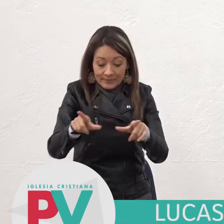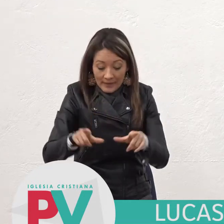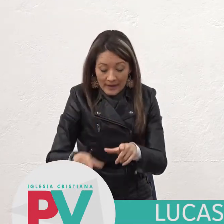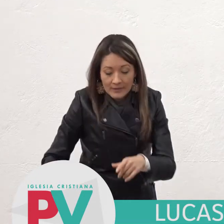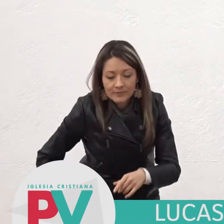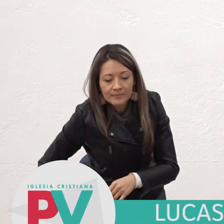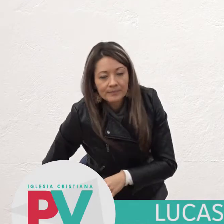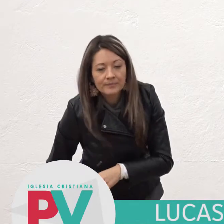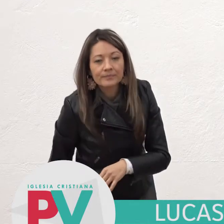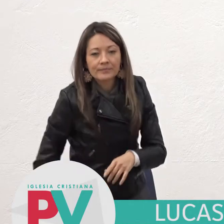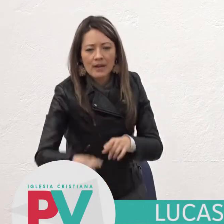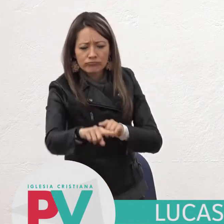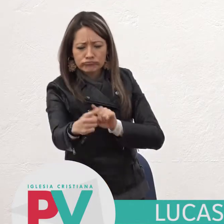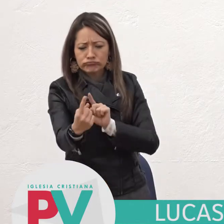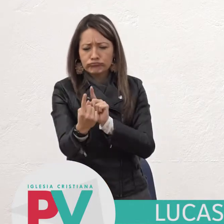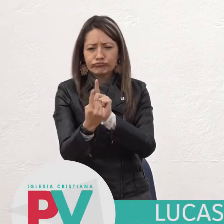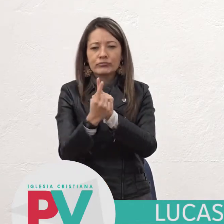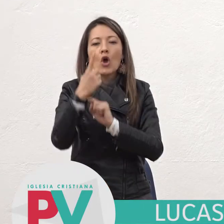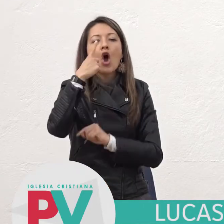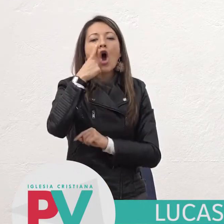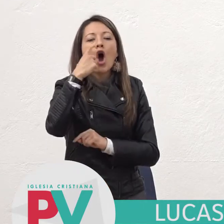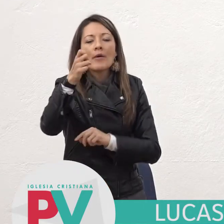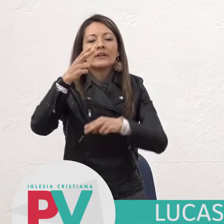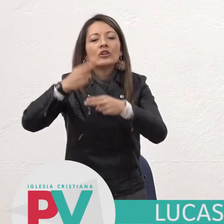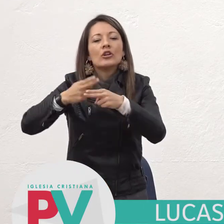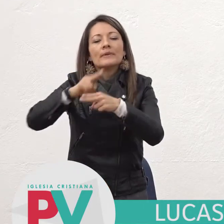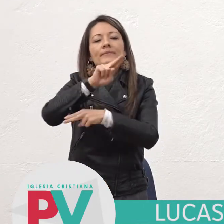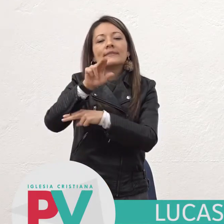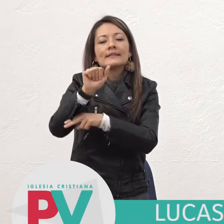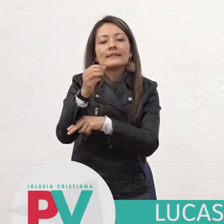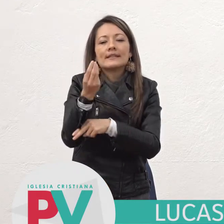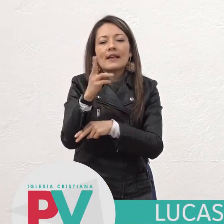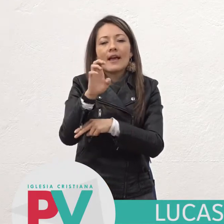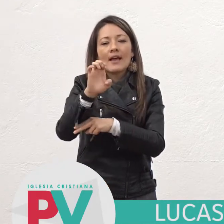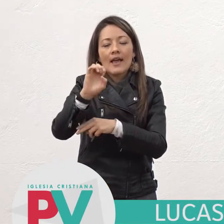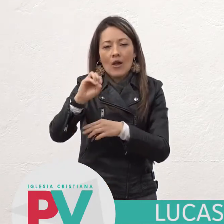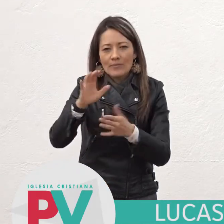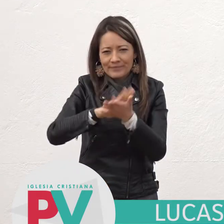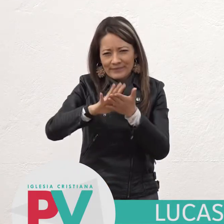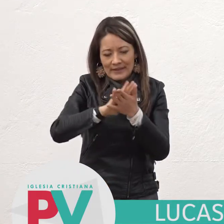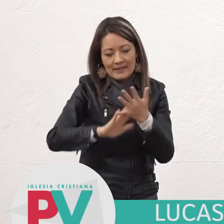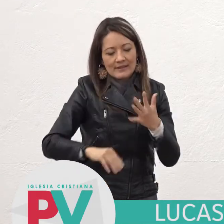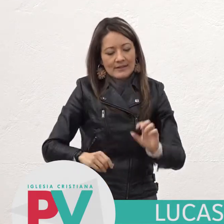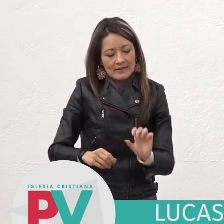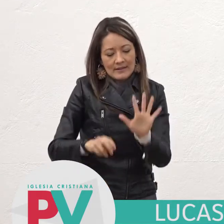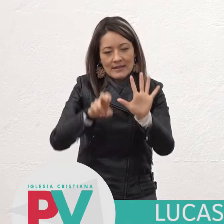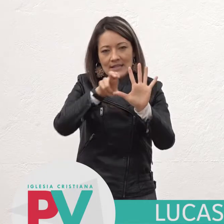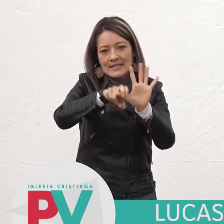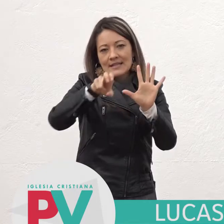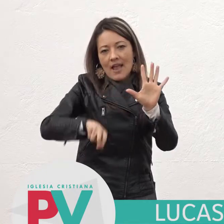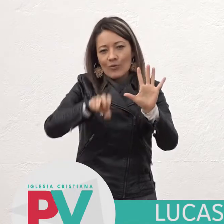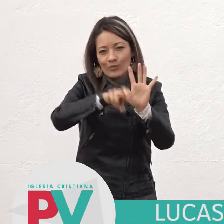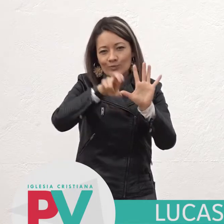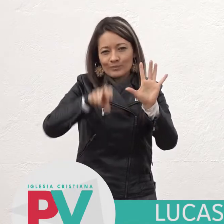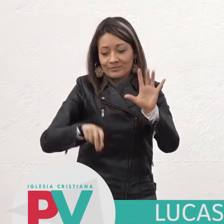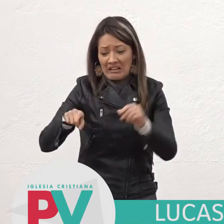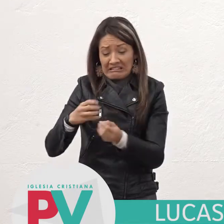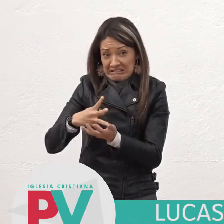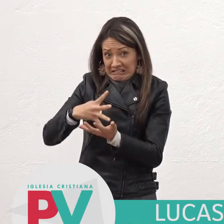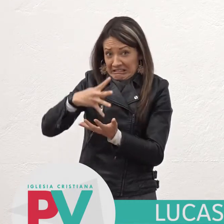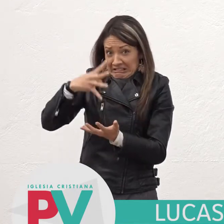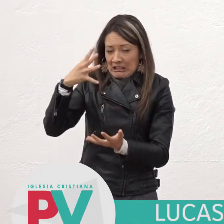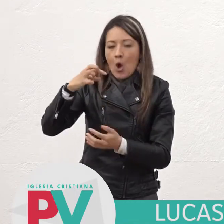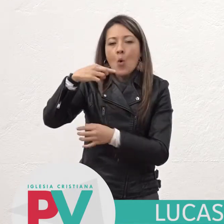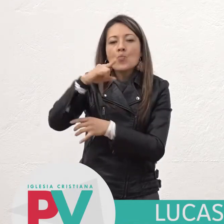llamado Zaqueo, que era jefe de los publicanos y rico, procuraba ver quién era Jesús, pero